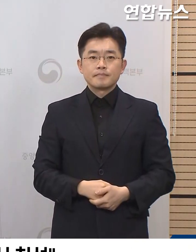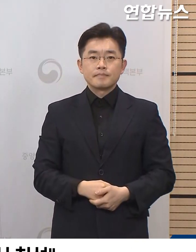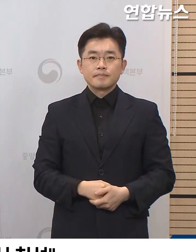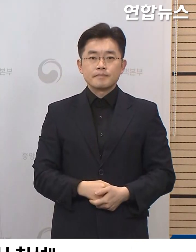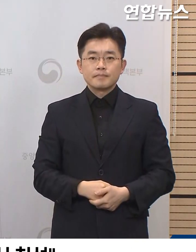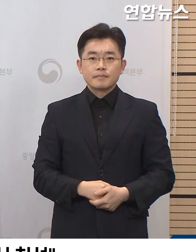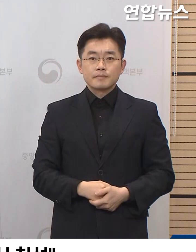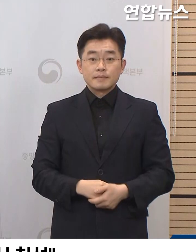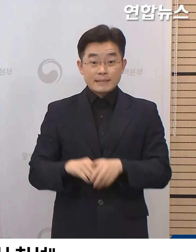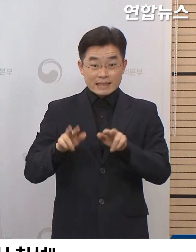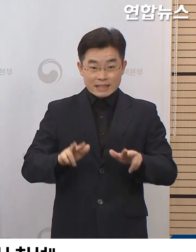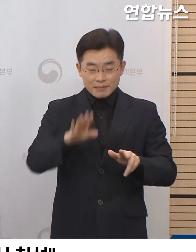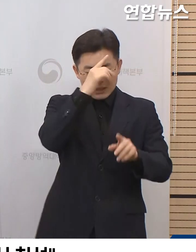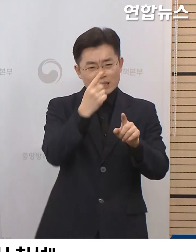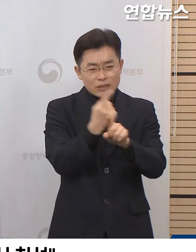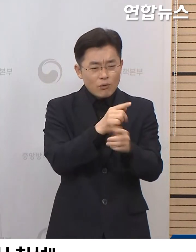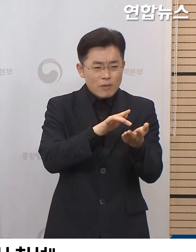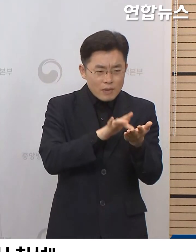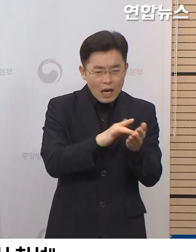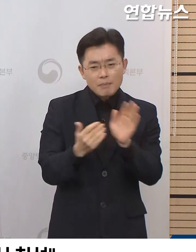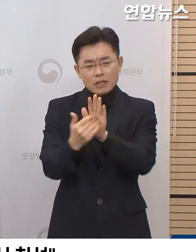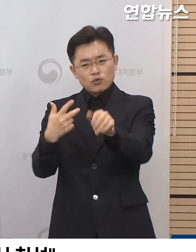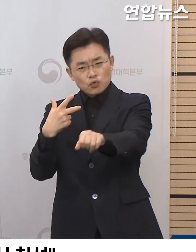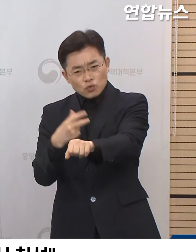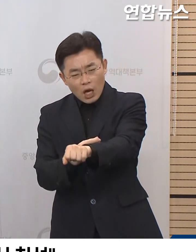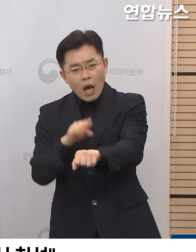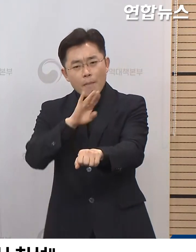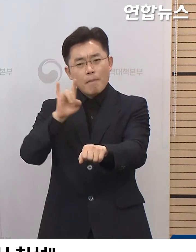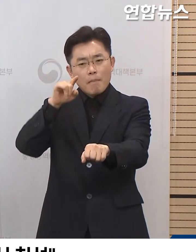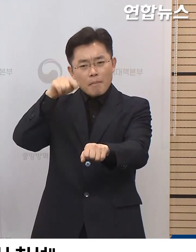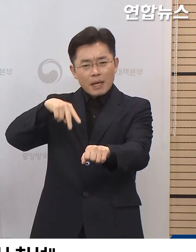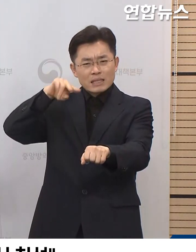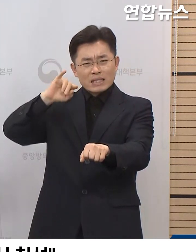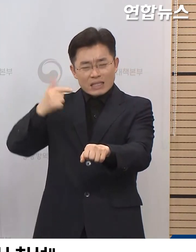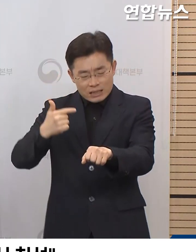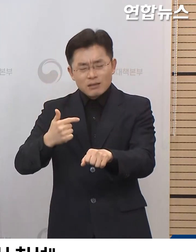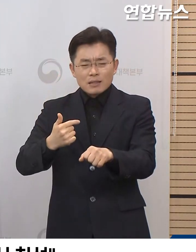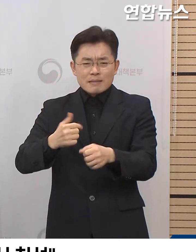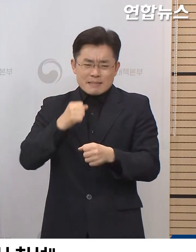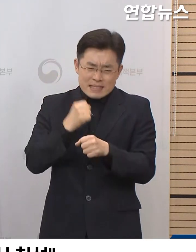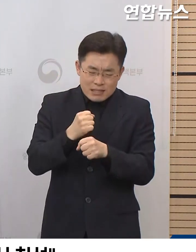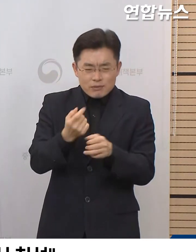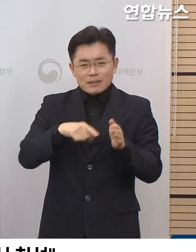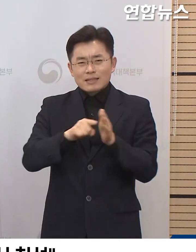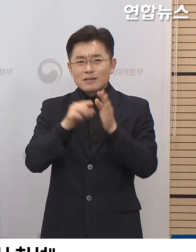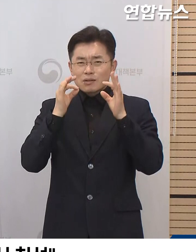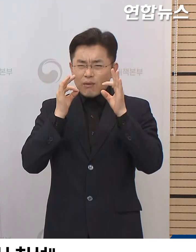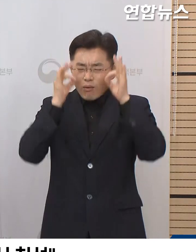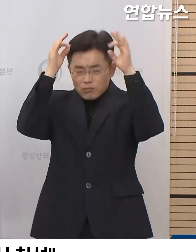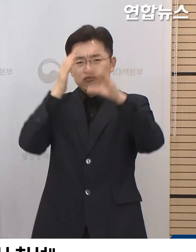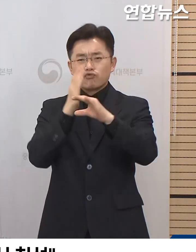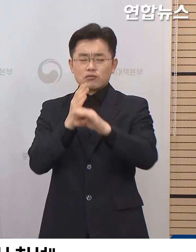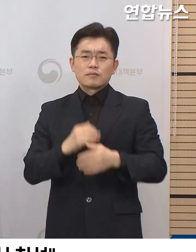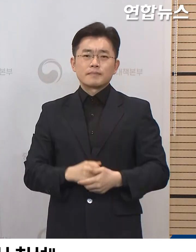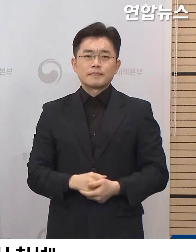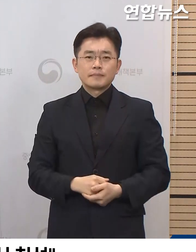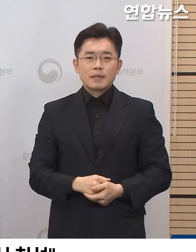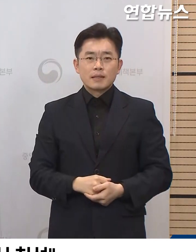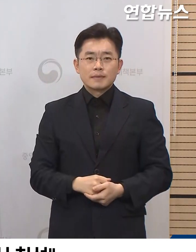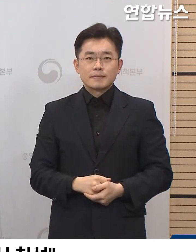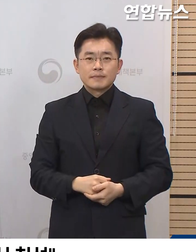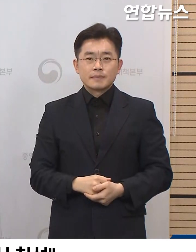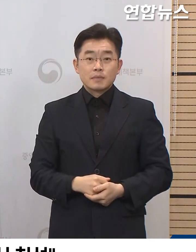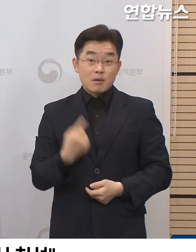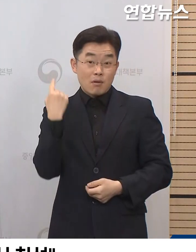치료제와 백신 개발을 위해서 국내외에서 모두 다 최선을 다하고 있지만 어제 위